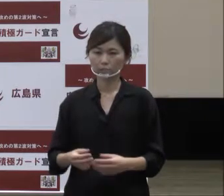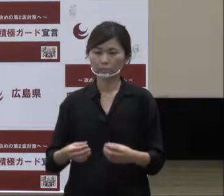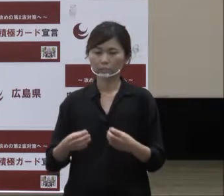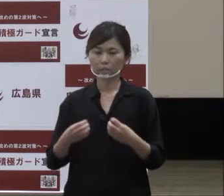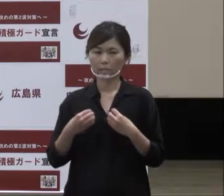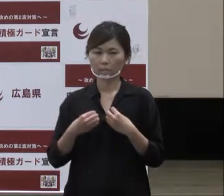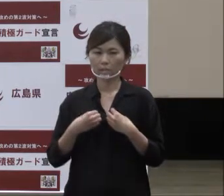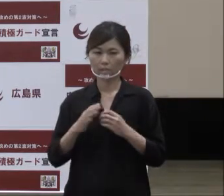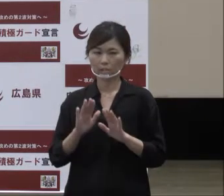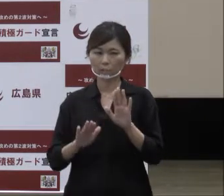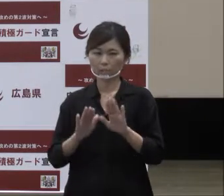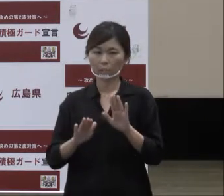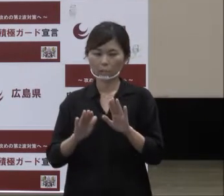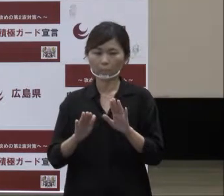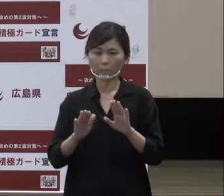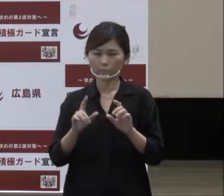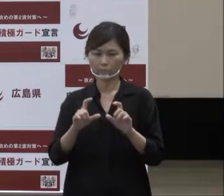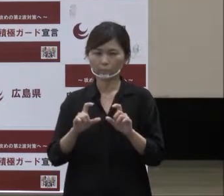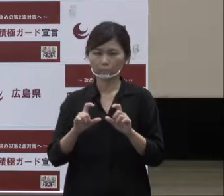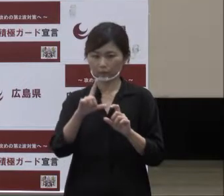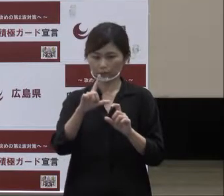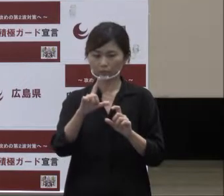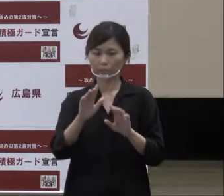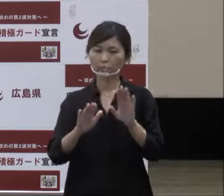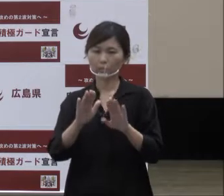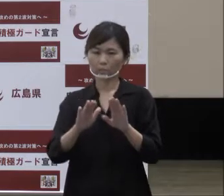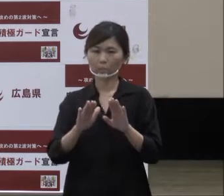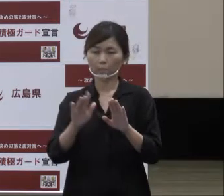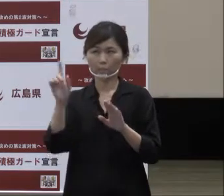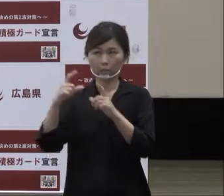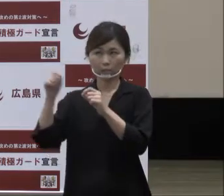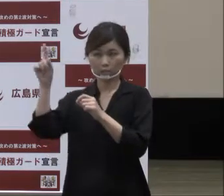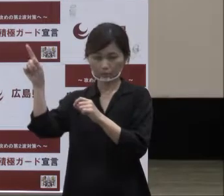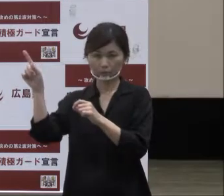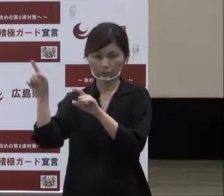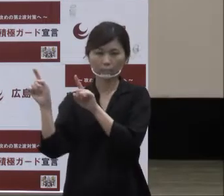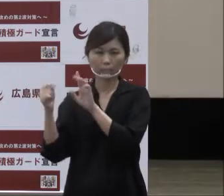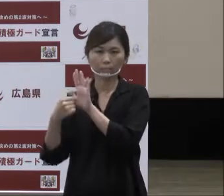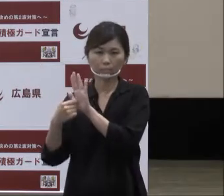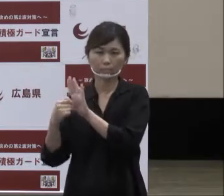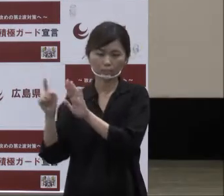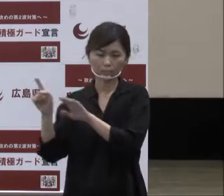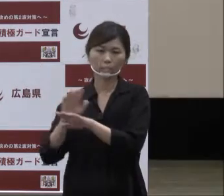高い状況なので、10万人あた